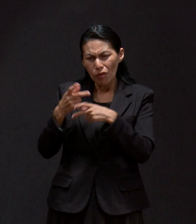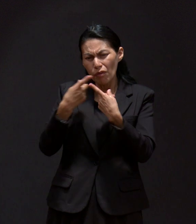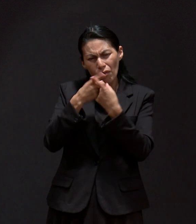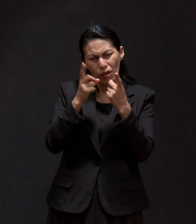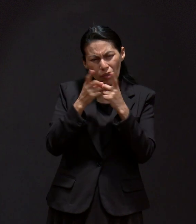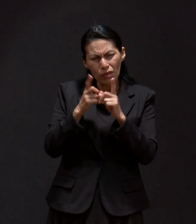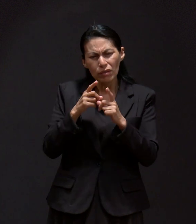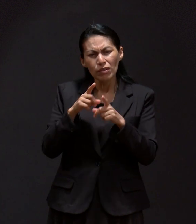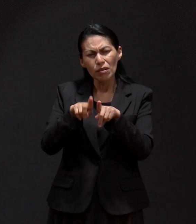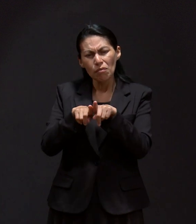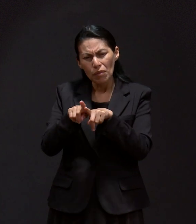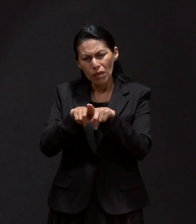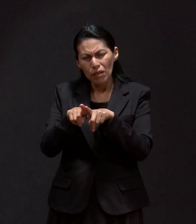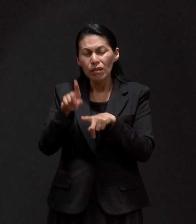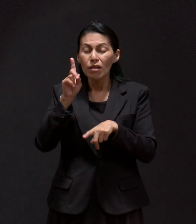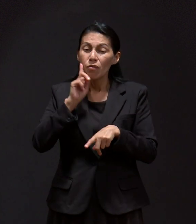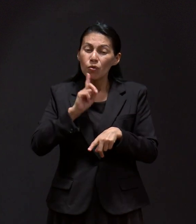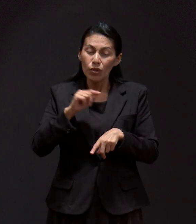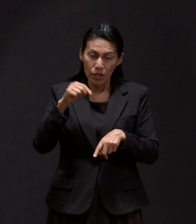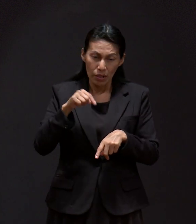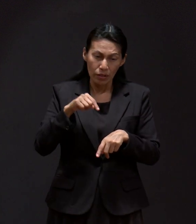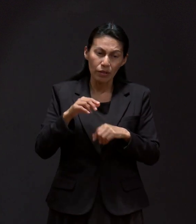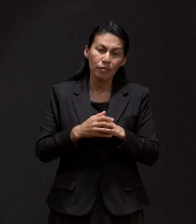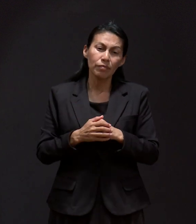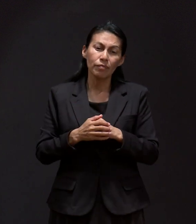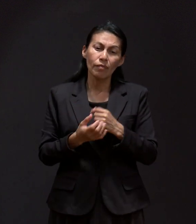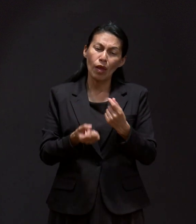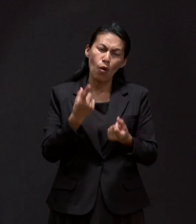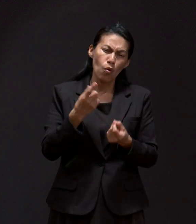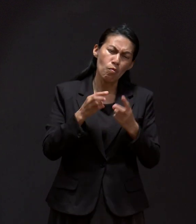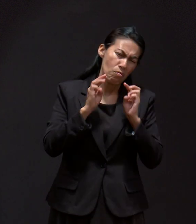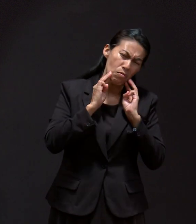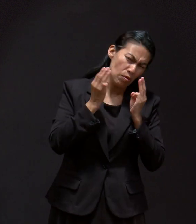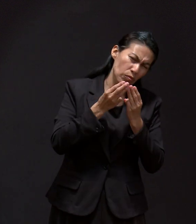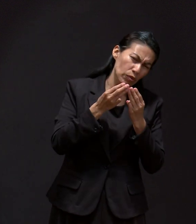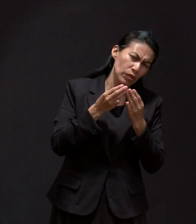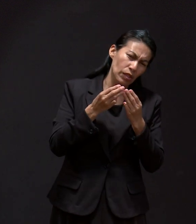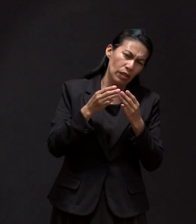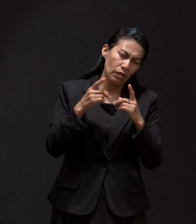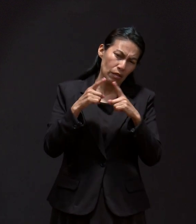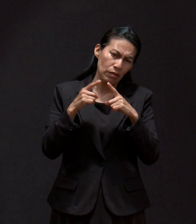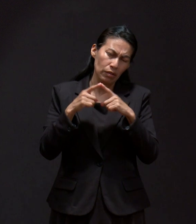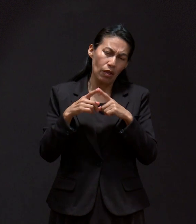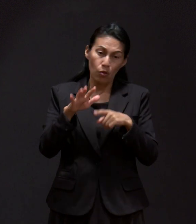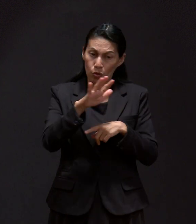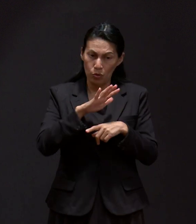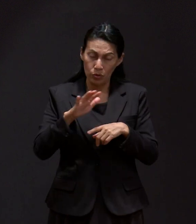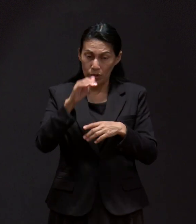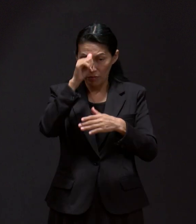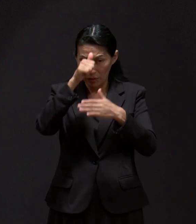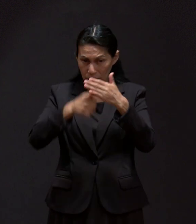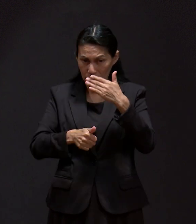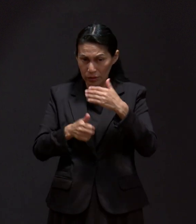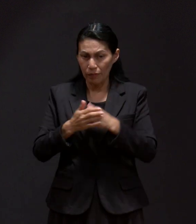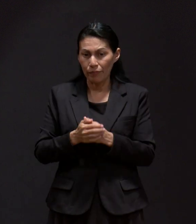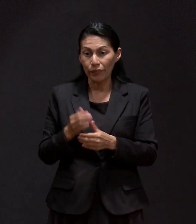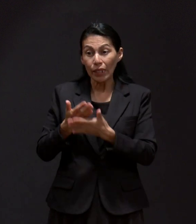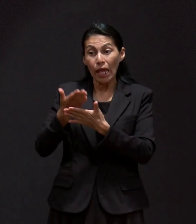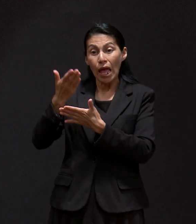varias hermanas de aquí de la universidad miembros de la iglesia y